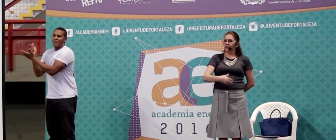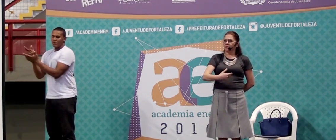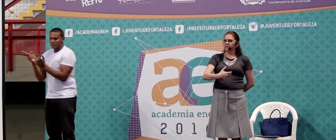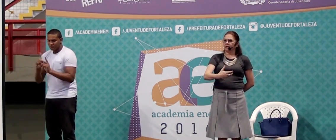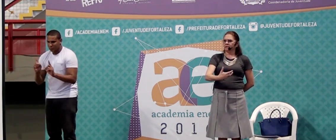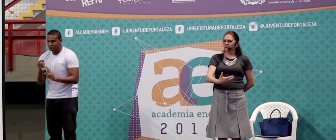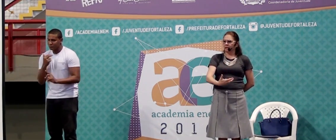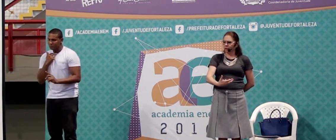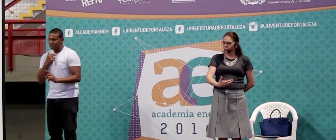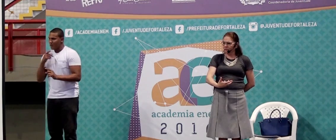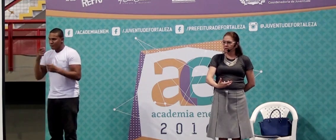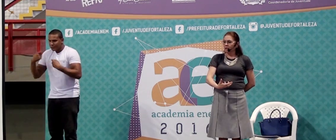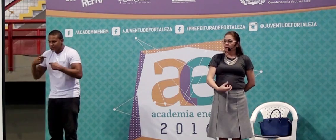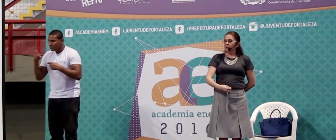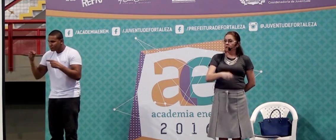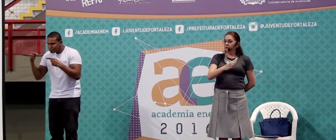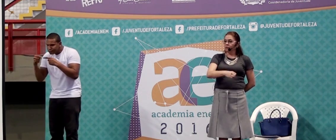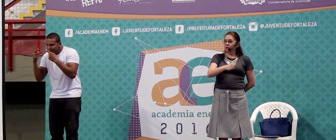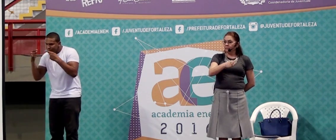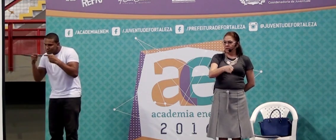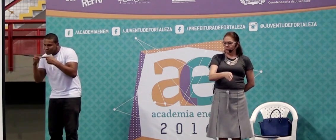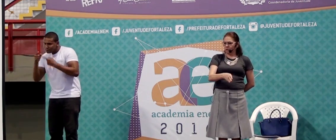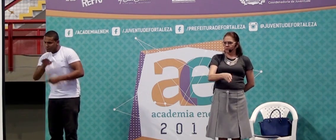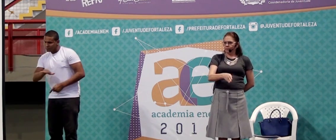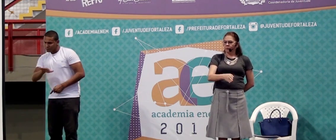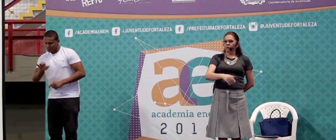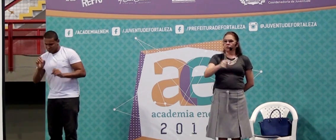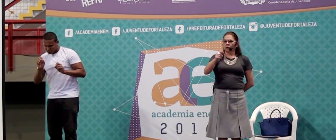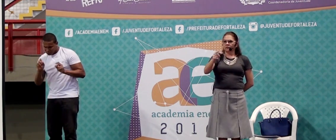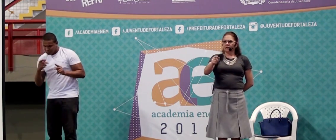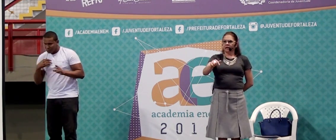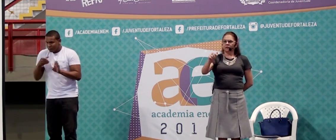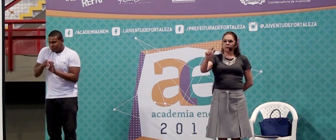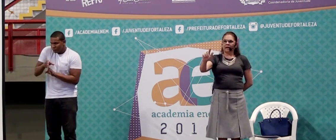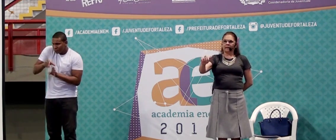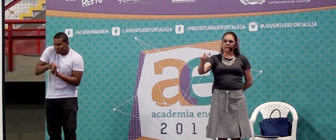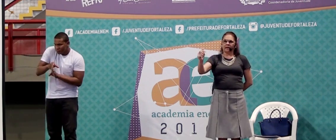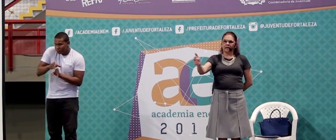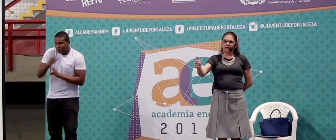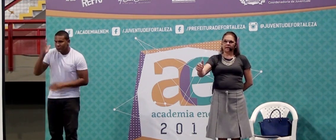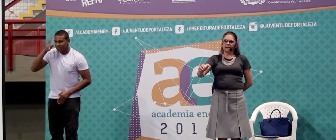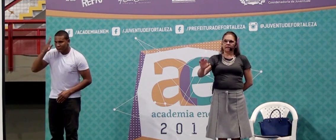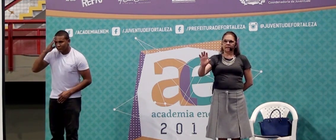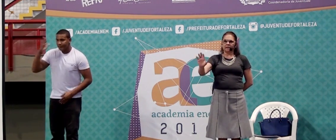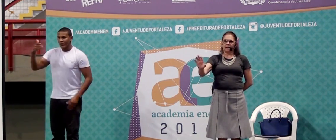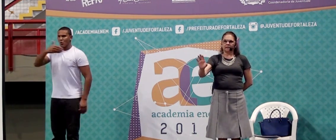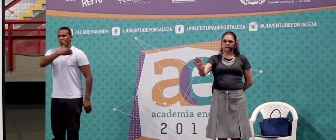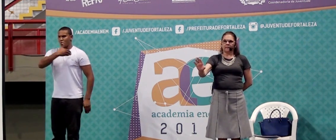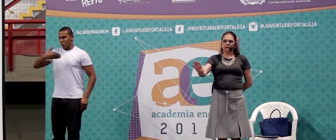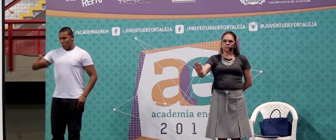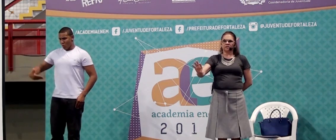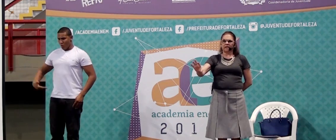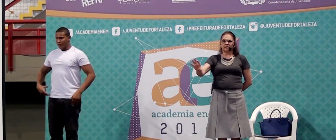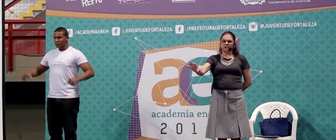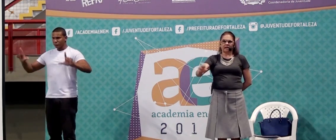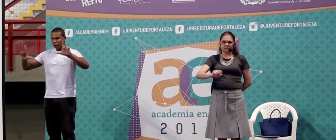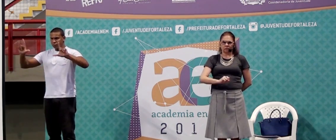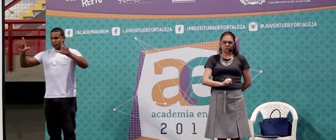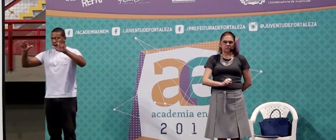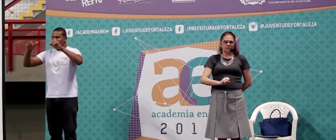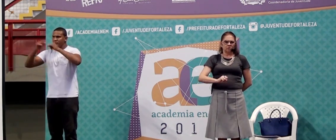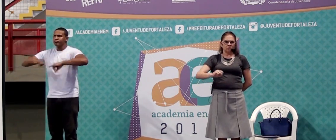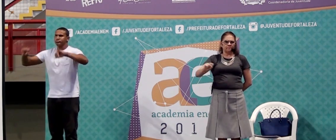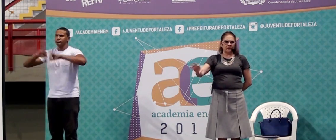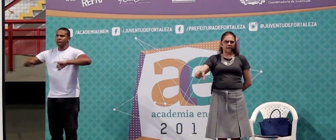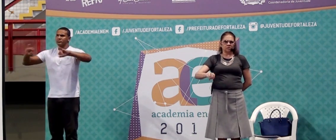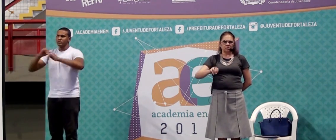acompanhando aqueles desejos e dando o limite. E o governo, cabe a ele limitar também os